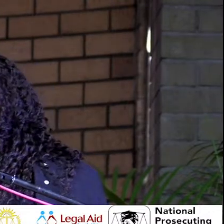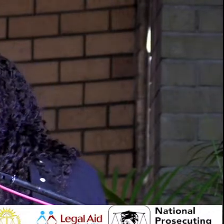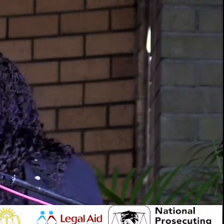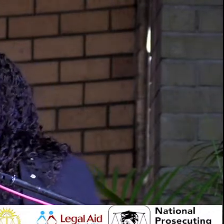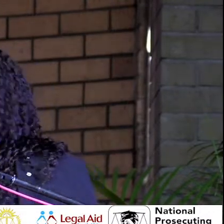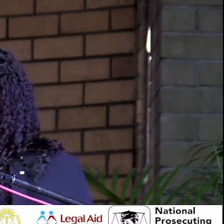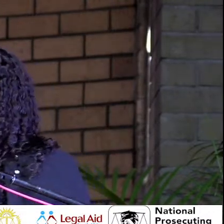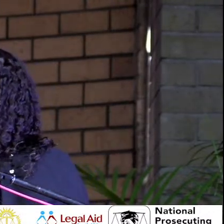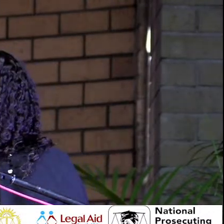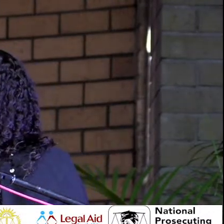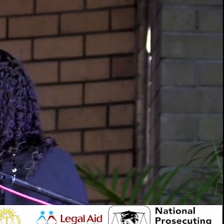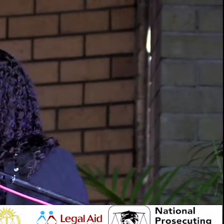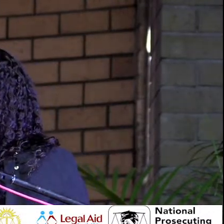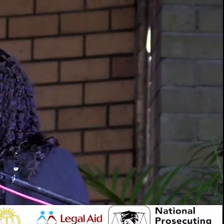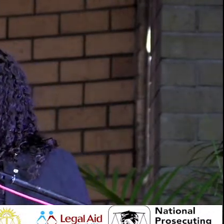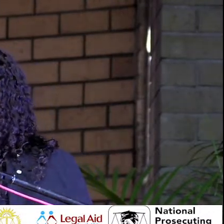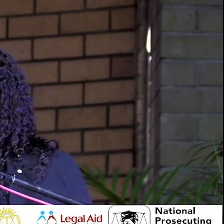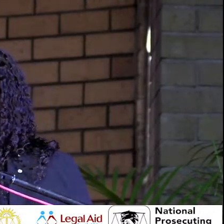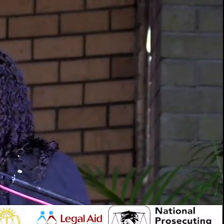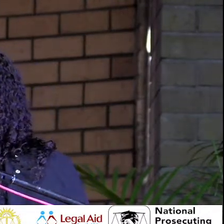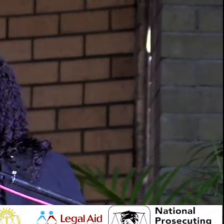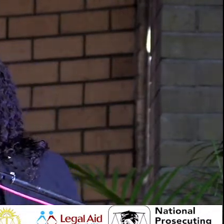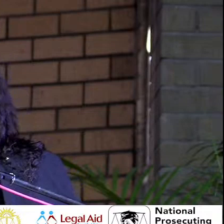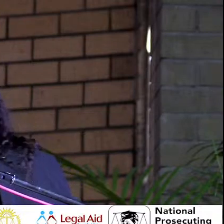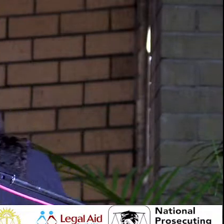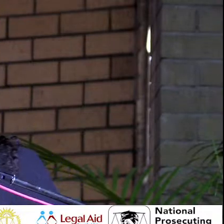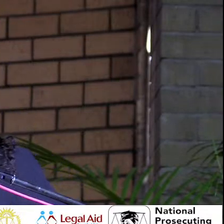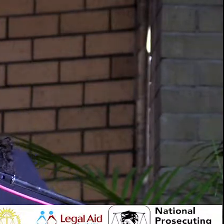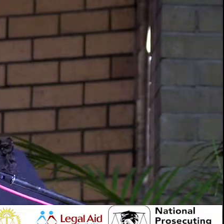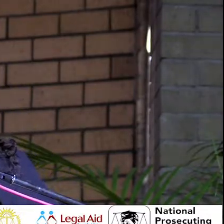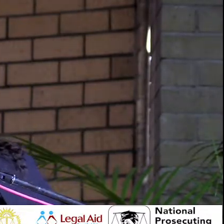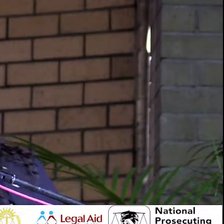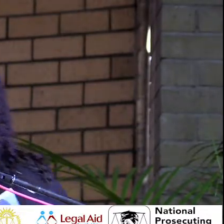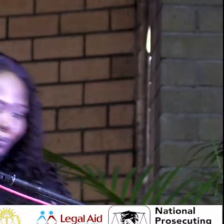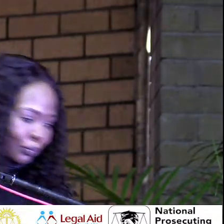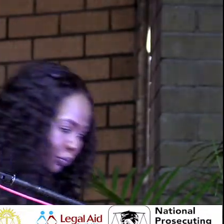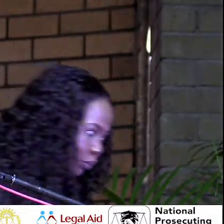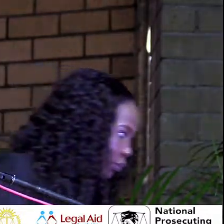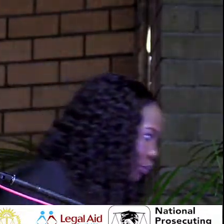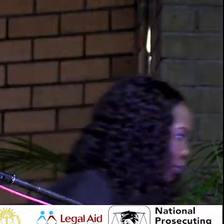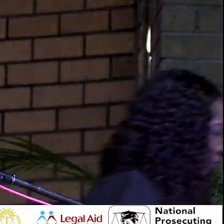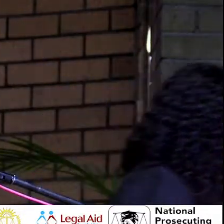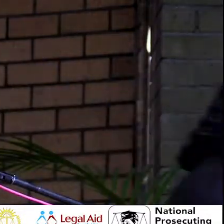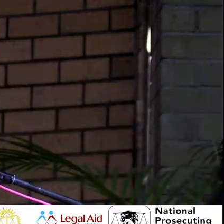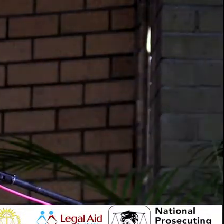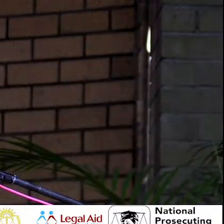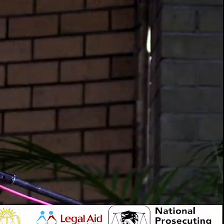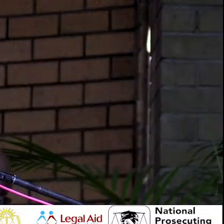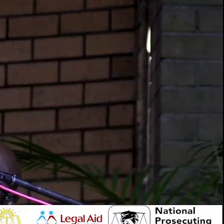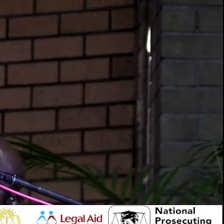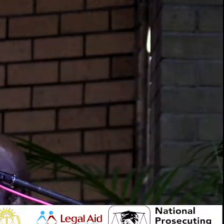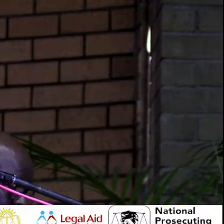bathi bazifumane ke ngoku xa beya emapoliseni enkosi